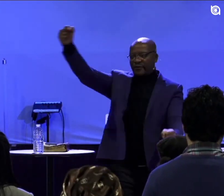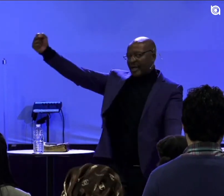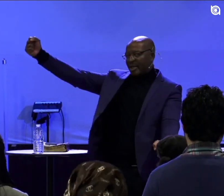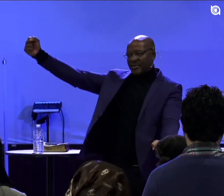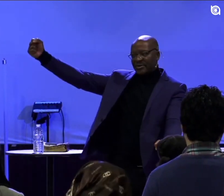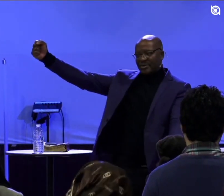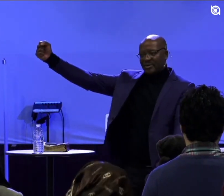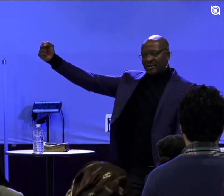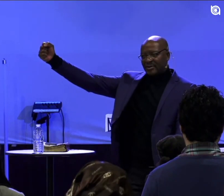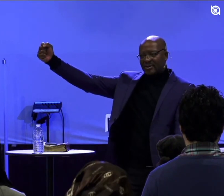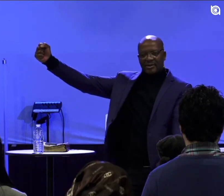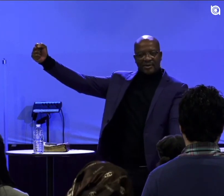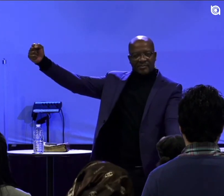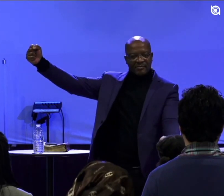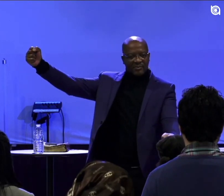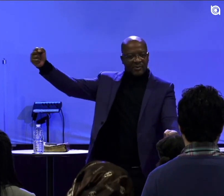L'ange va ouvrir la prison.